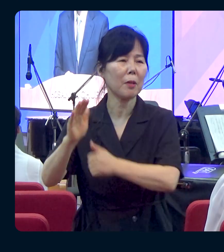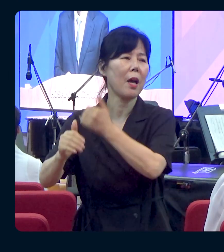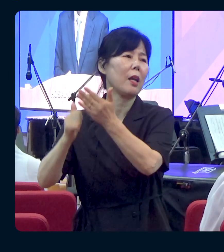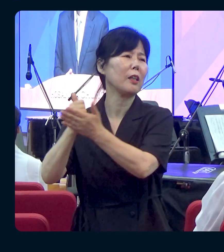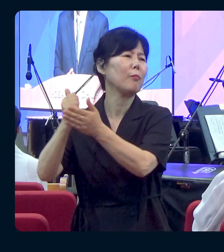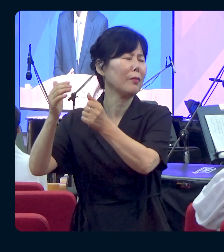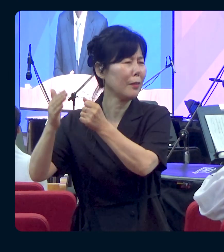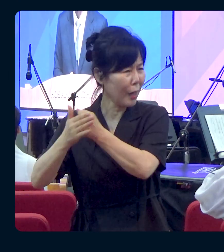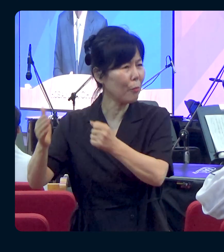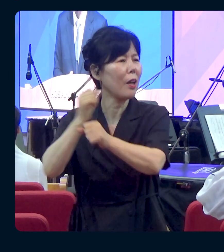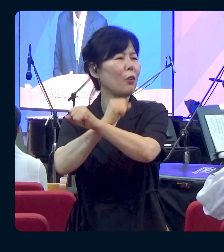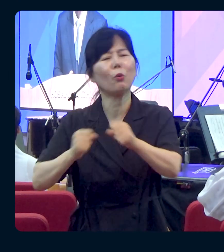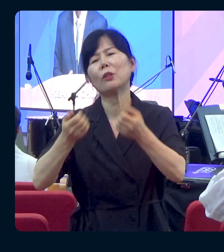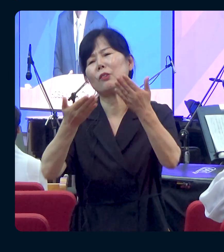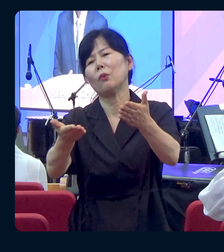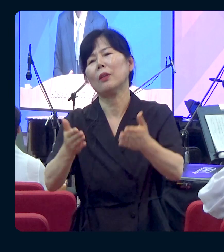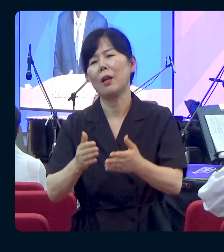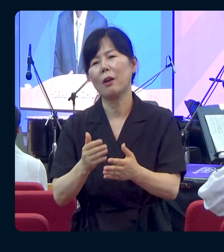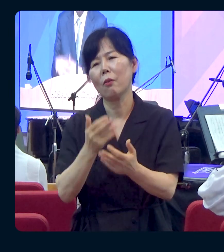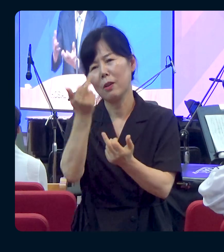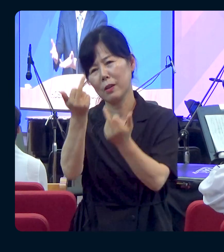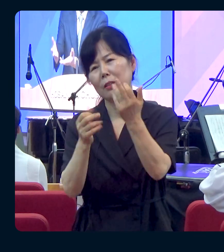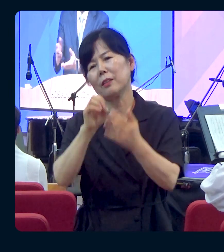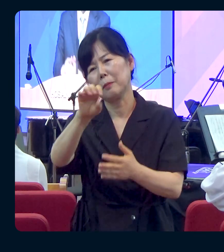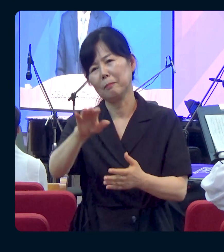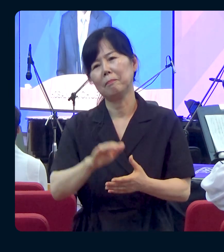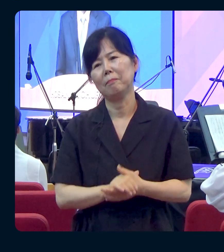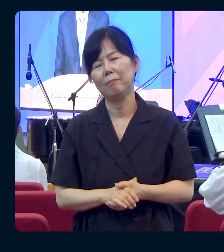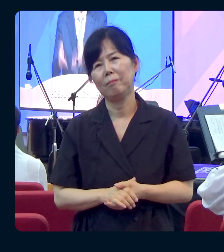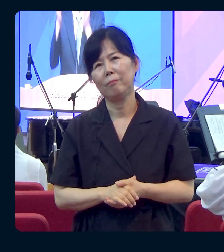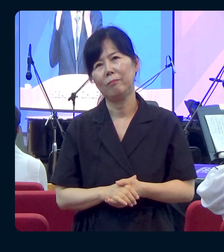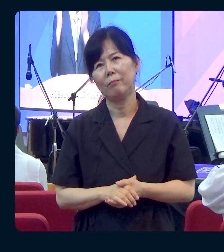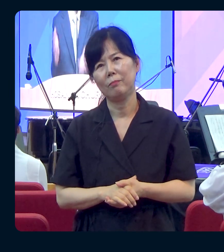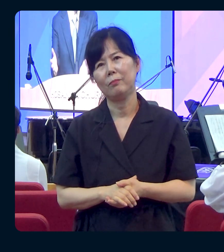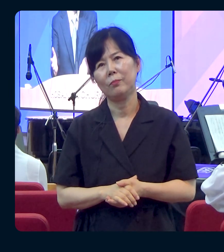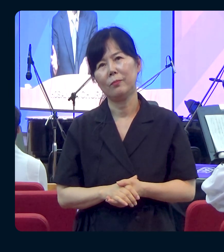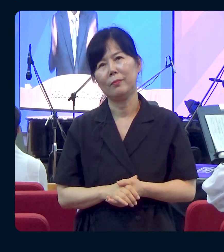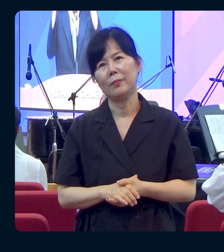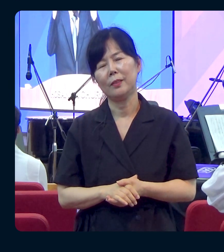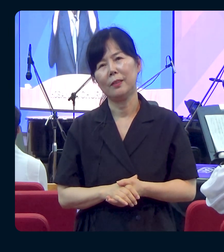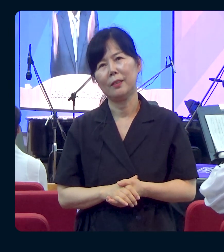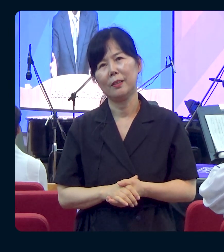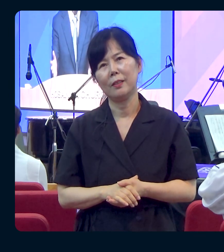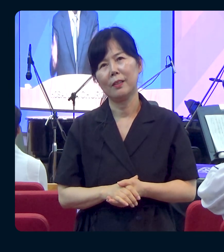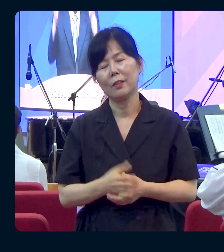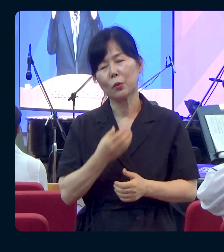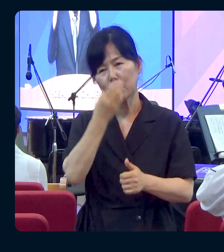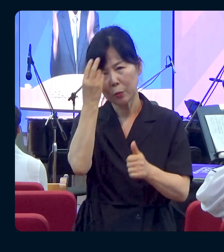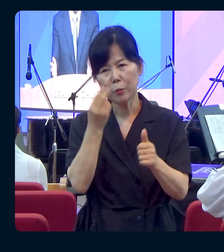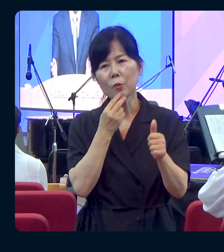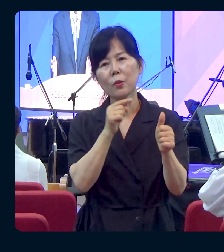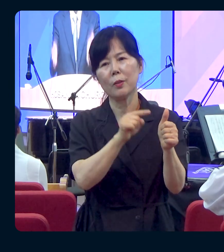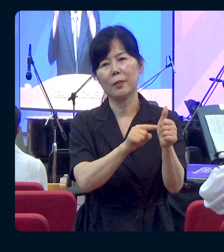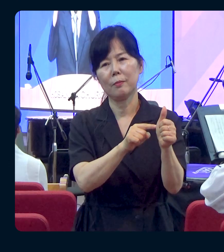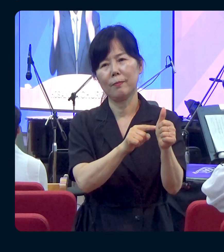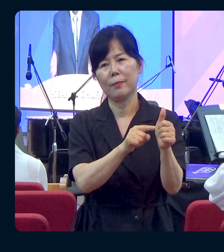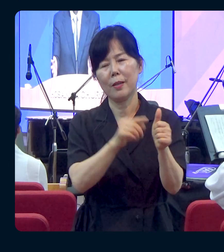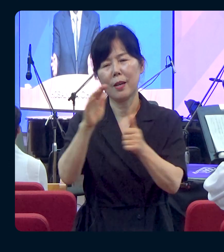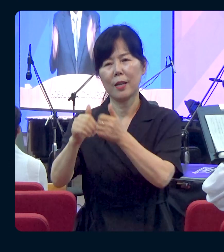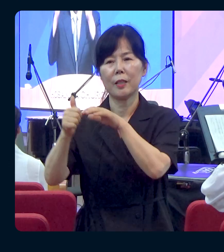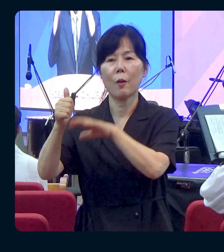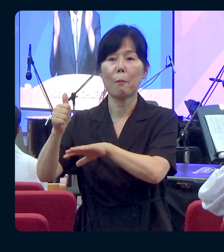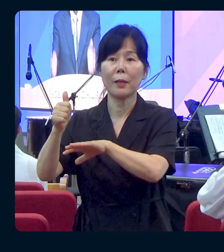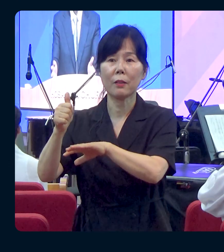할 수도 없었지만 하나님 때문에 용서를 한 것이다 라는 거예요.